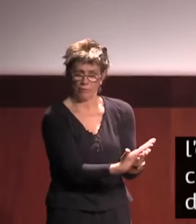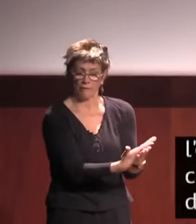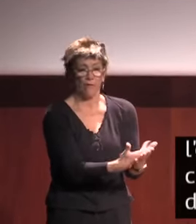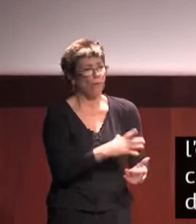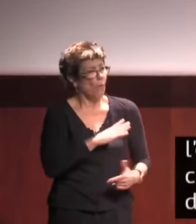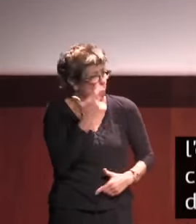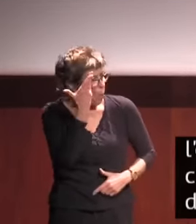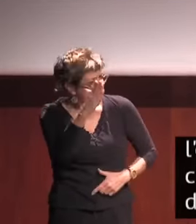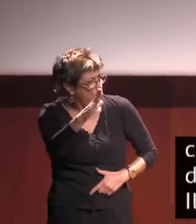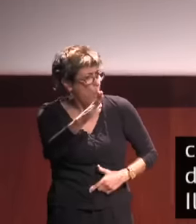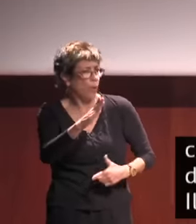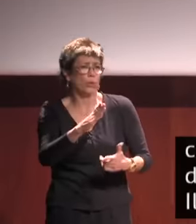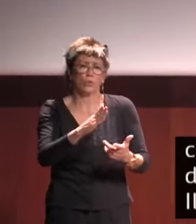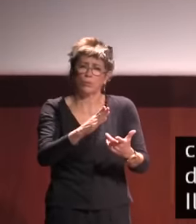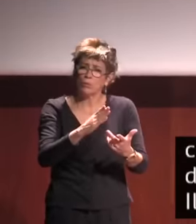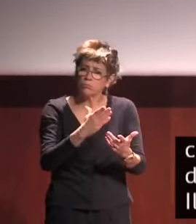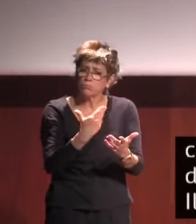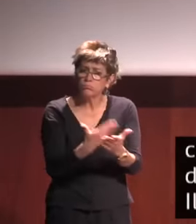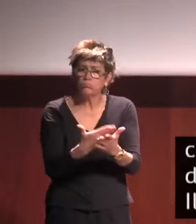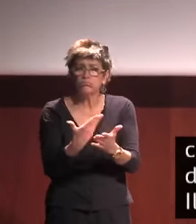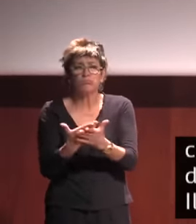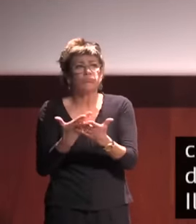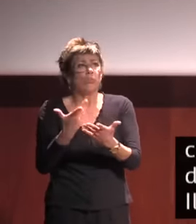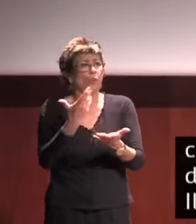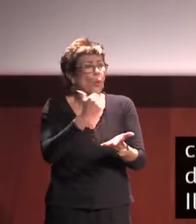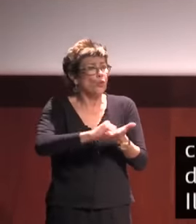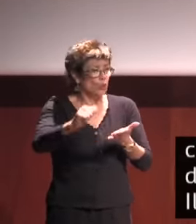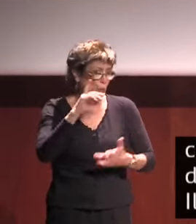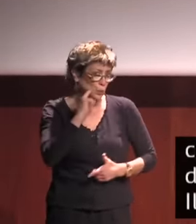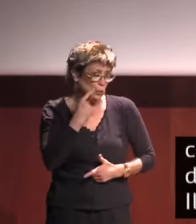a d'autres récits autobiographiques que des auteurs sourds